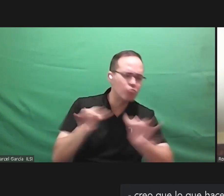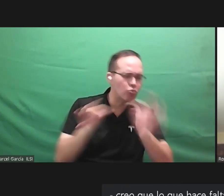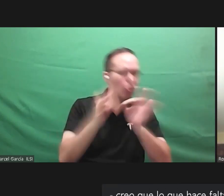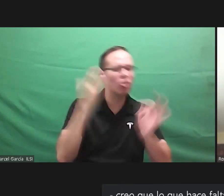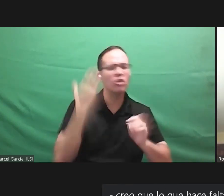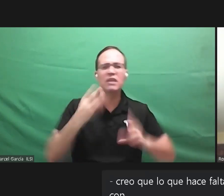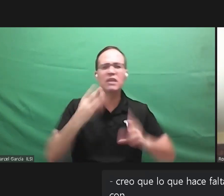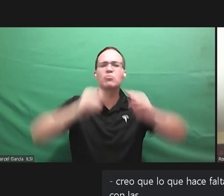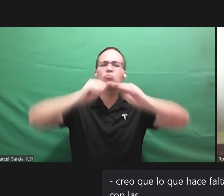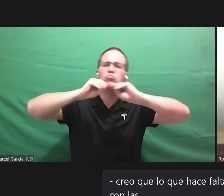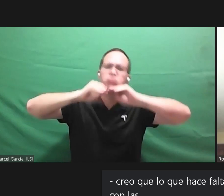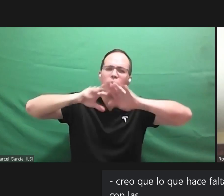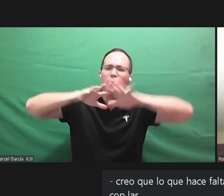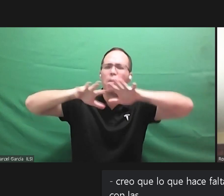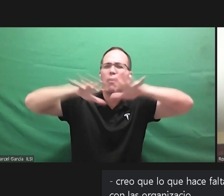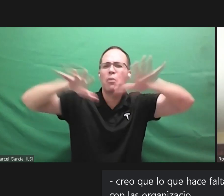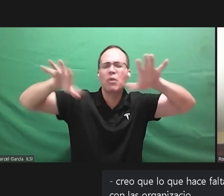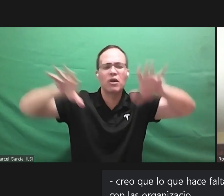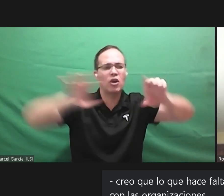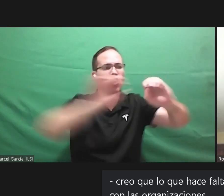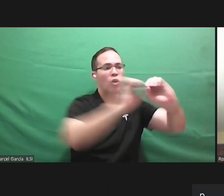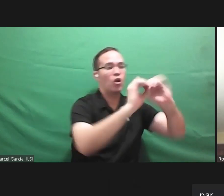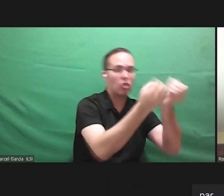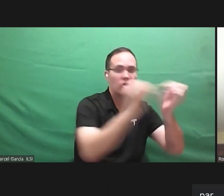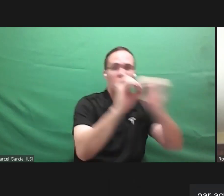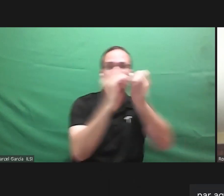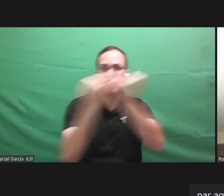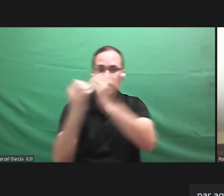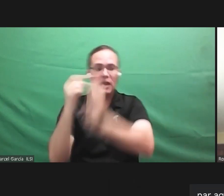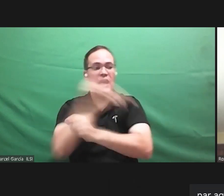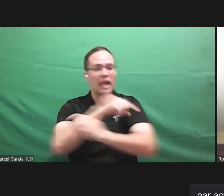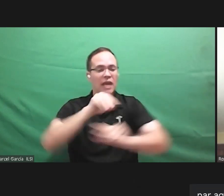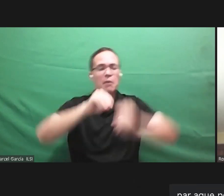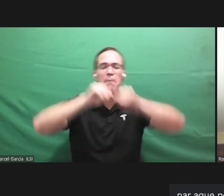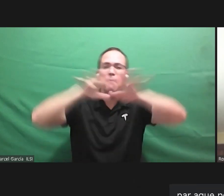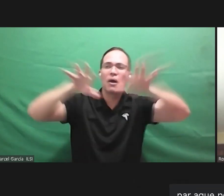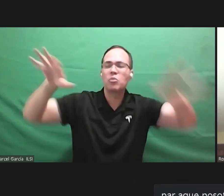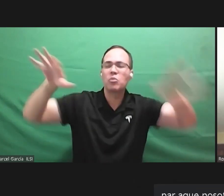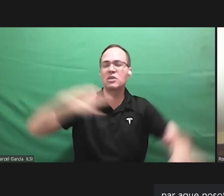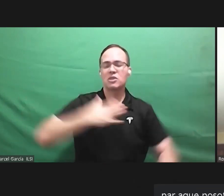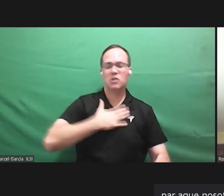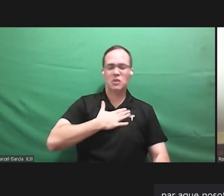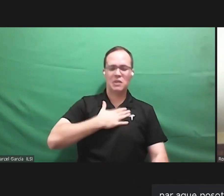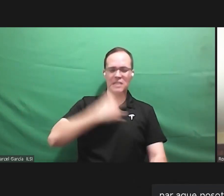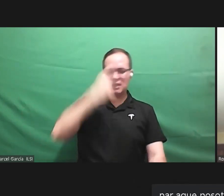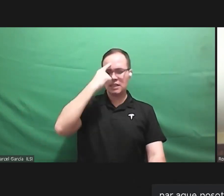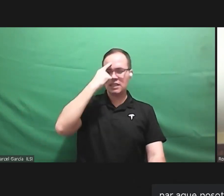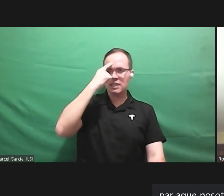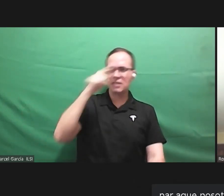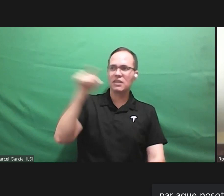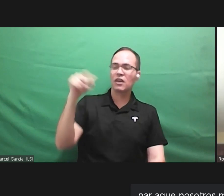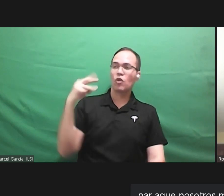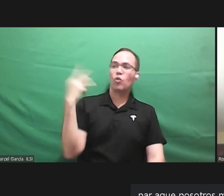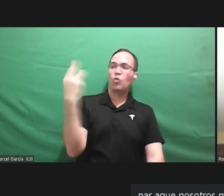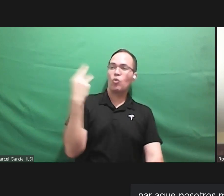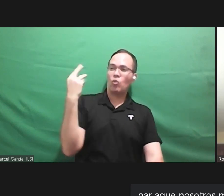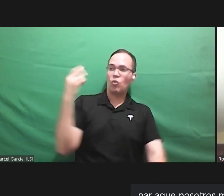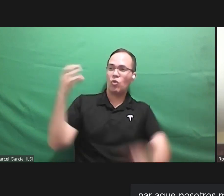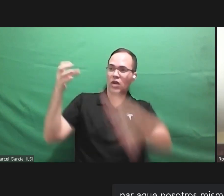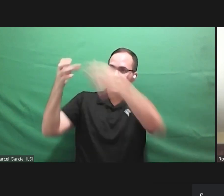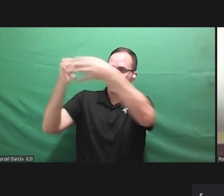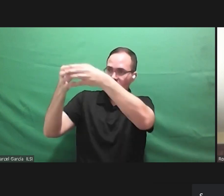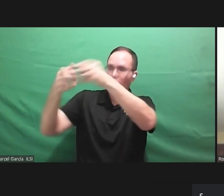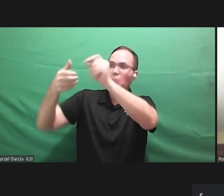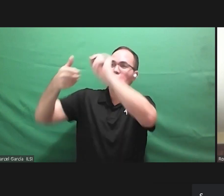que nosotros mismos podamos orientar, porque yo siento que el trabajo de utilización de las preguntas del Washington